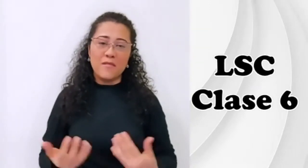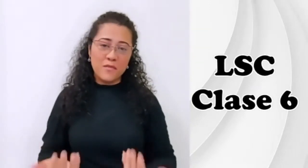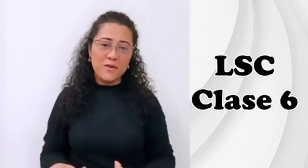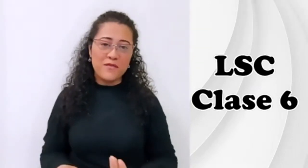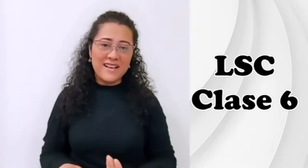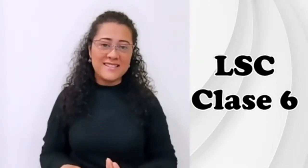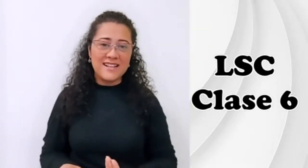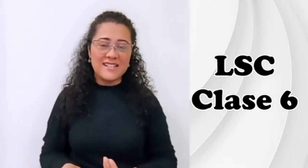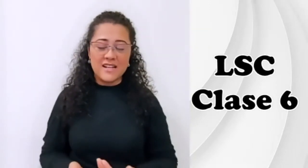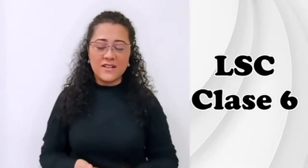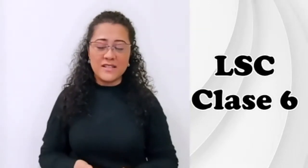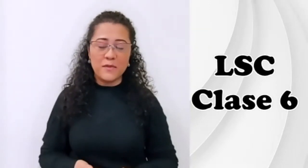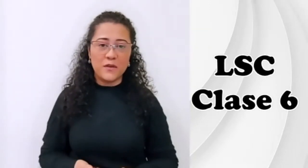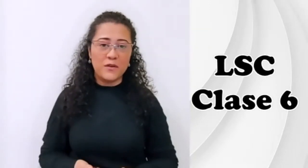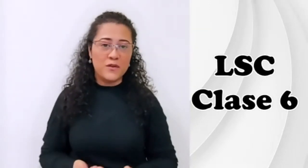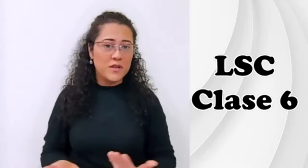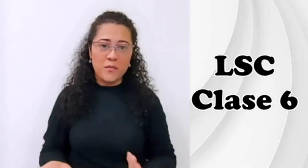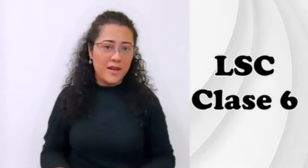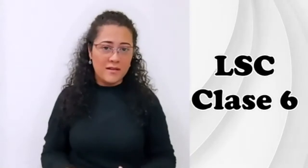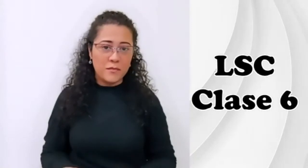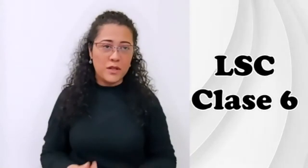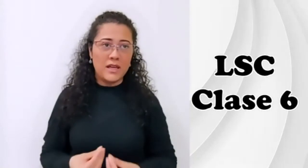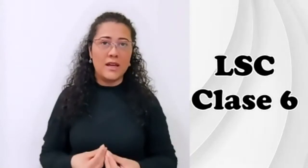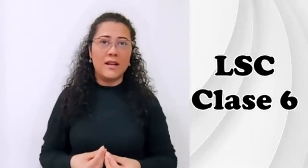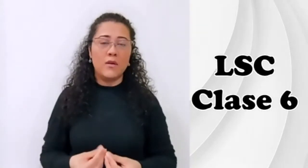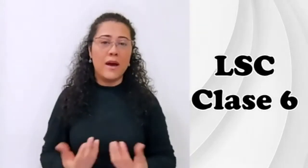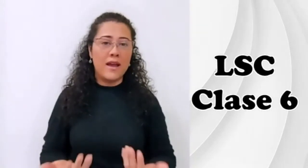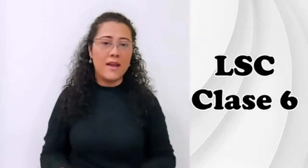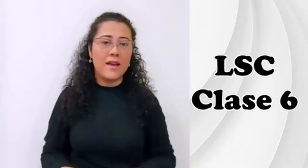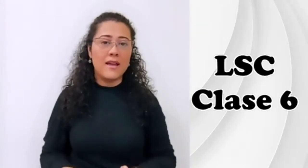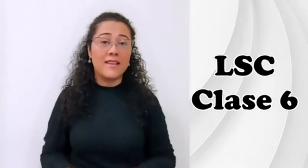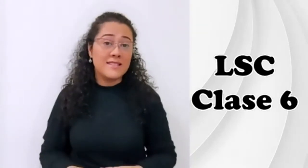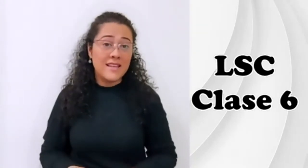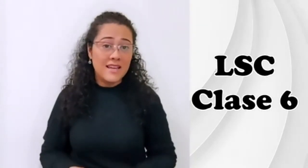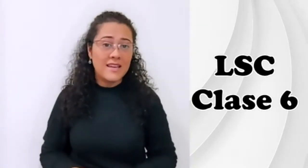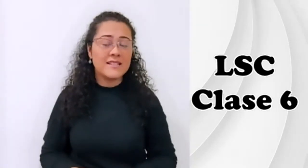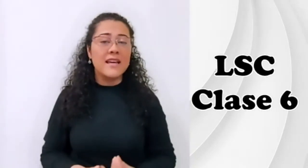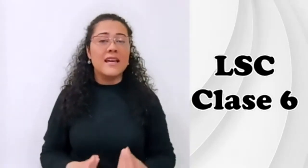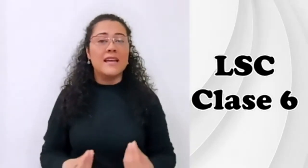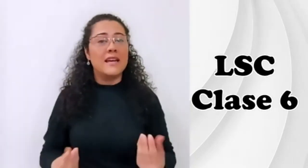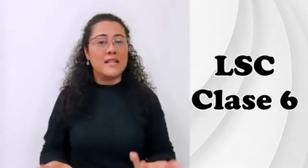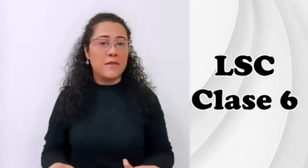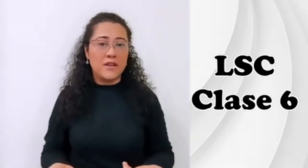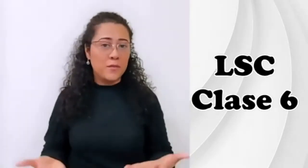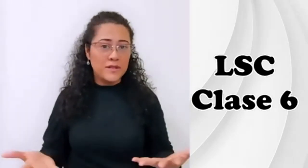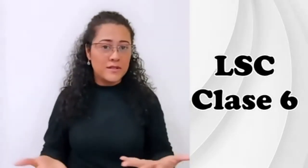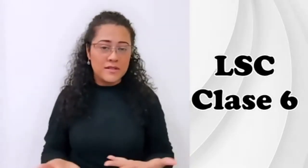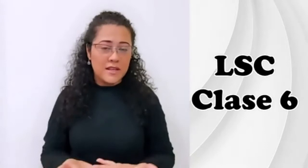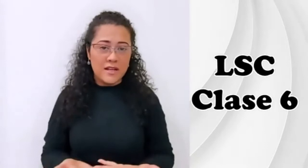muy fácil hacerlo así, pero no se puede, porque el lenguaje de señas y el español pues tienen